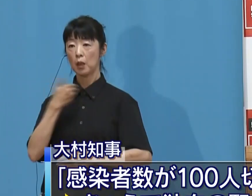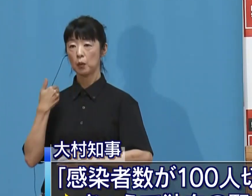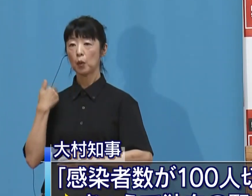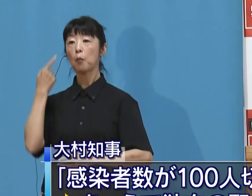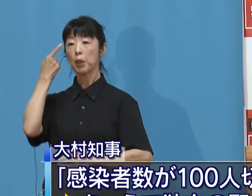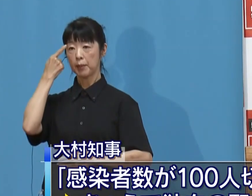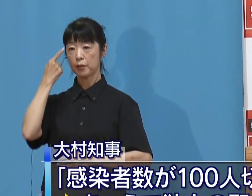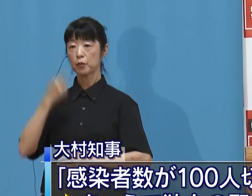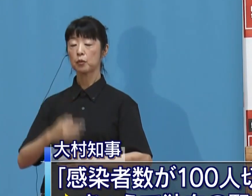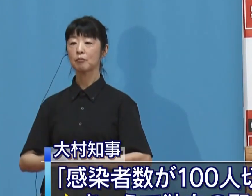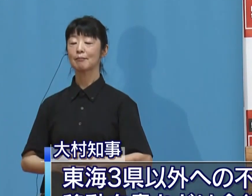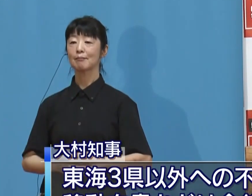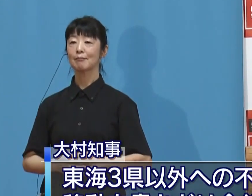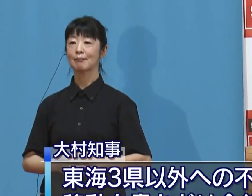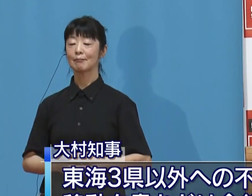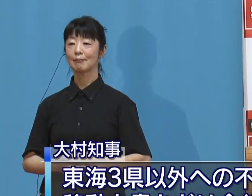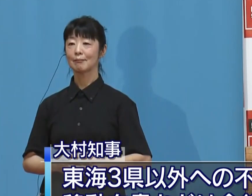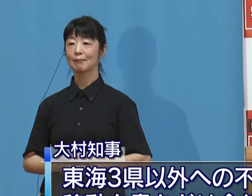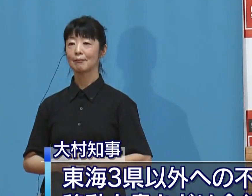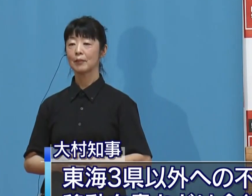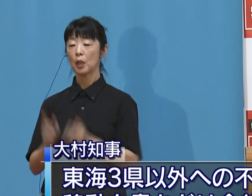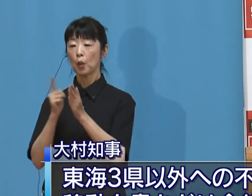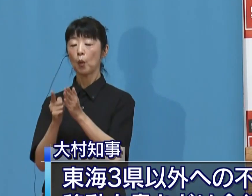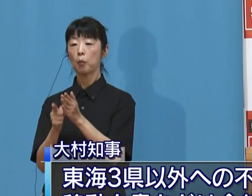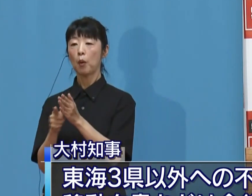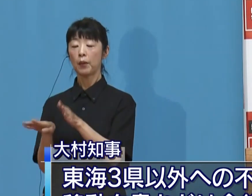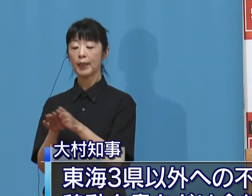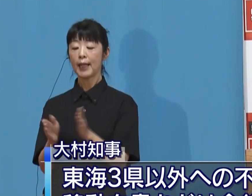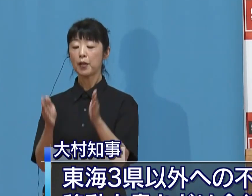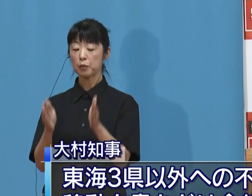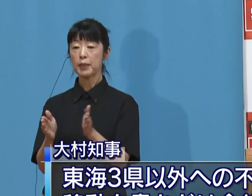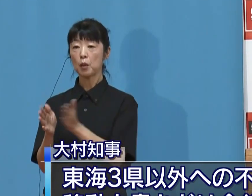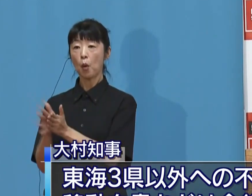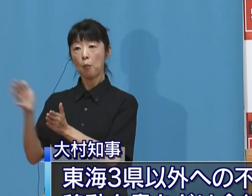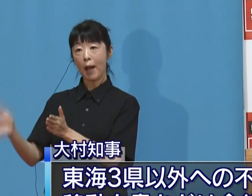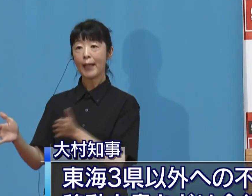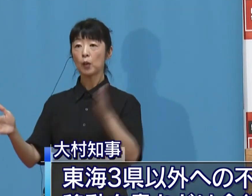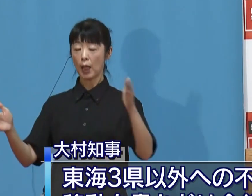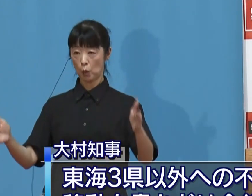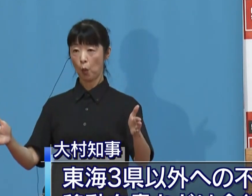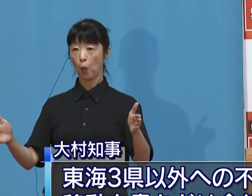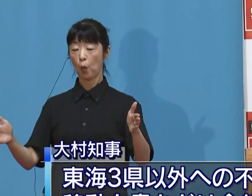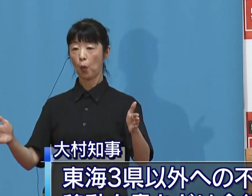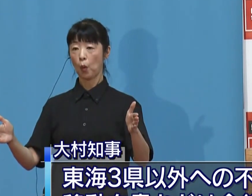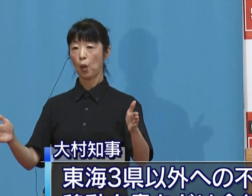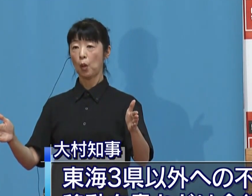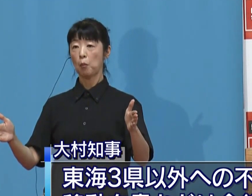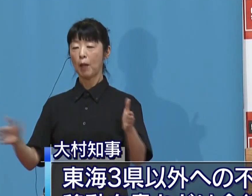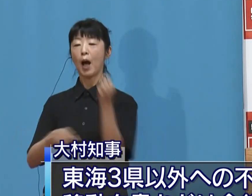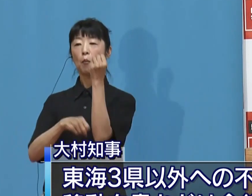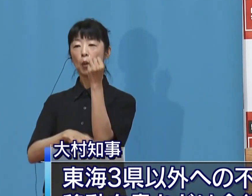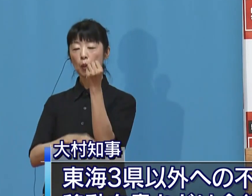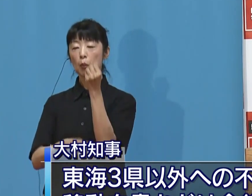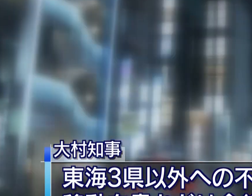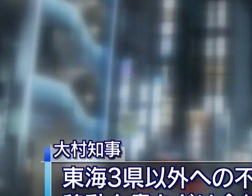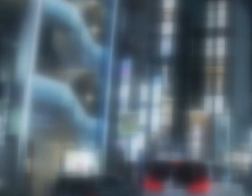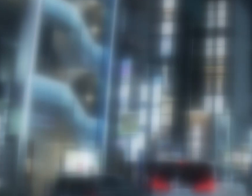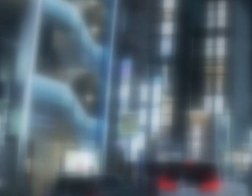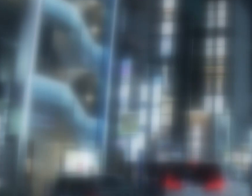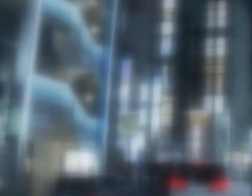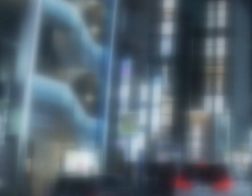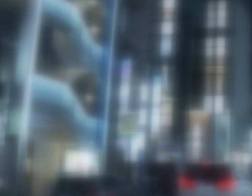を改めて示した一方、東海3県以外への不要不急の移動自粛などは今後も呼びかけるということです